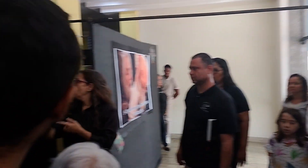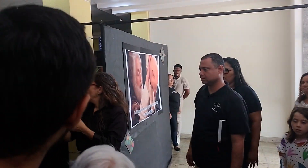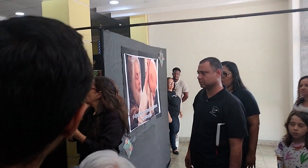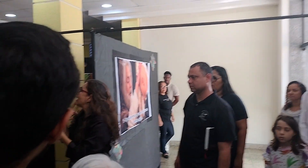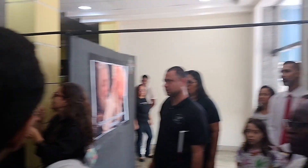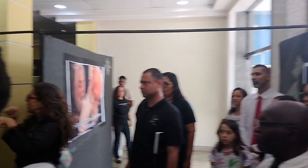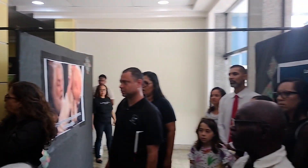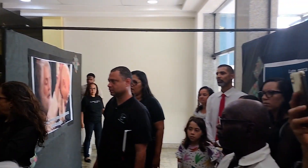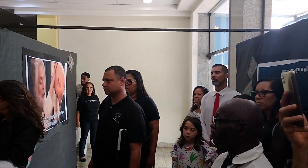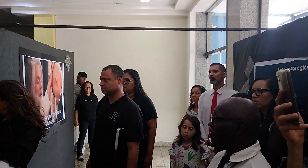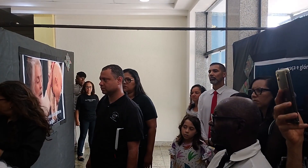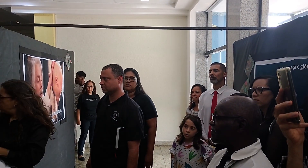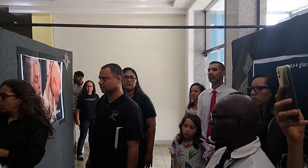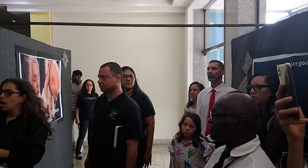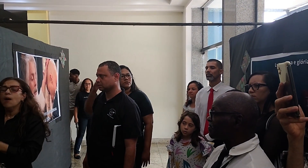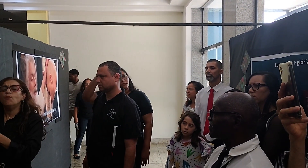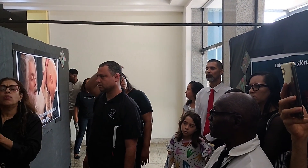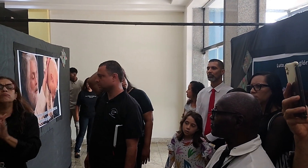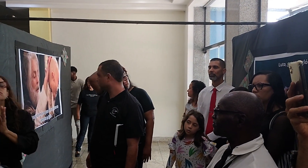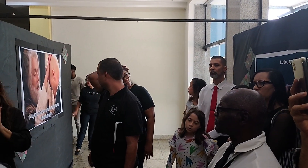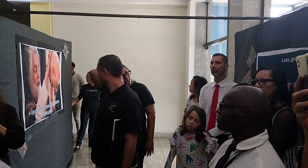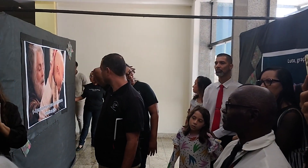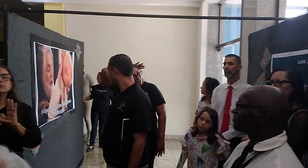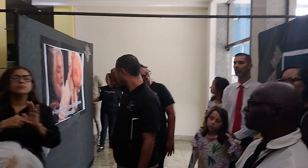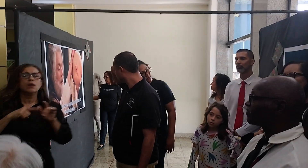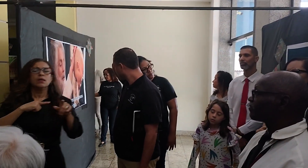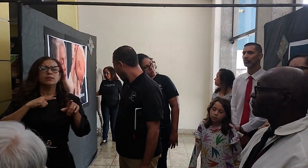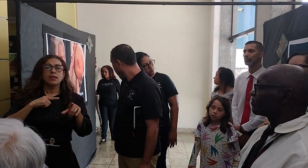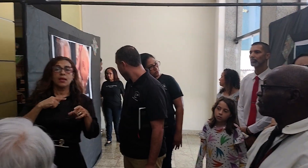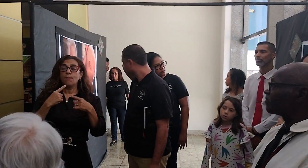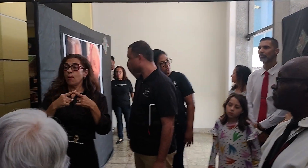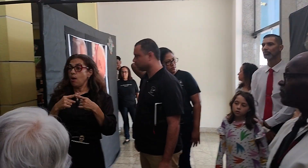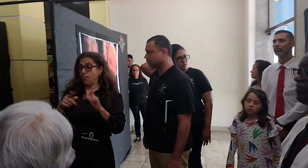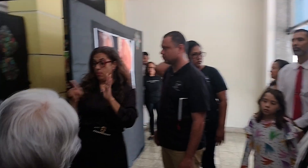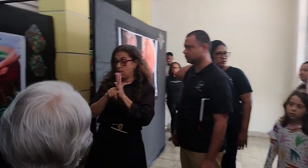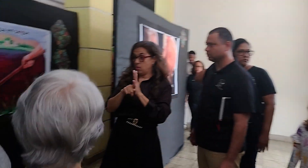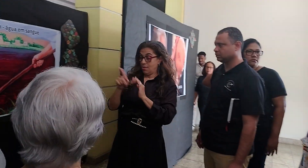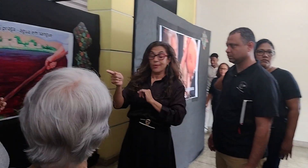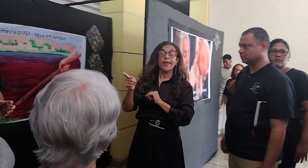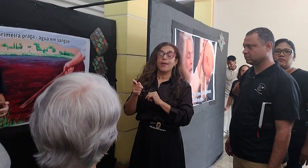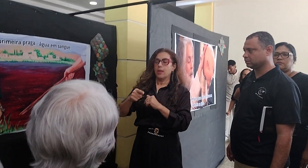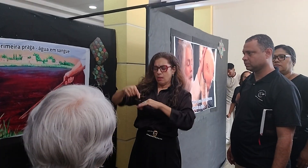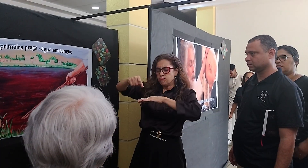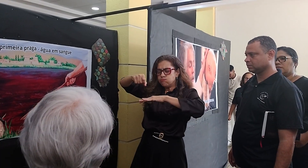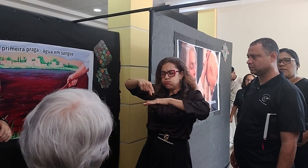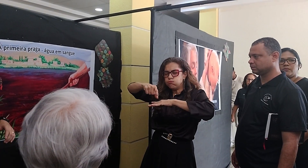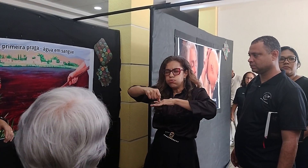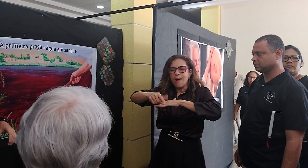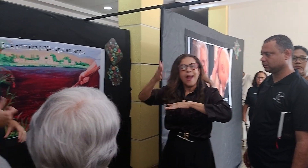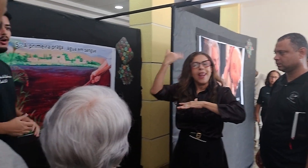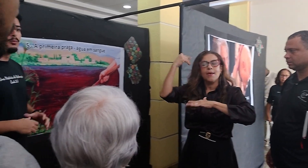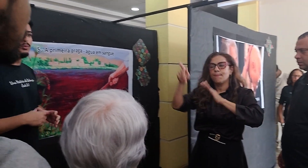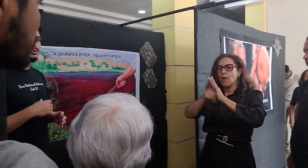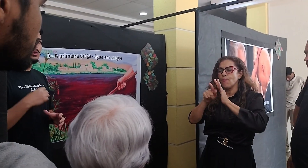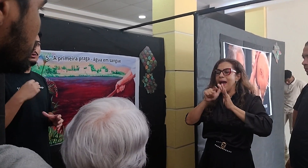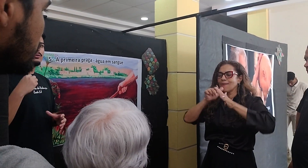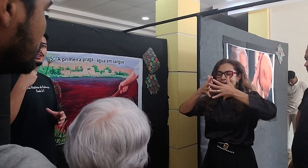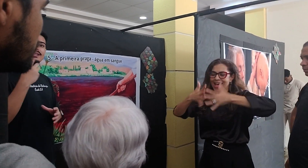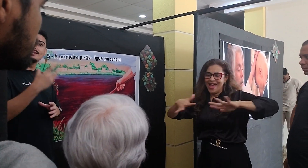Deus atingido é o Deus rápido, que era o Deus da colheita e da fertilidade. Então, o Ele era responsável